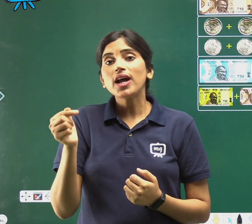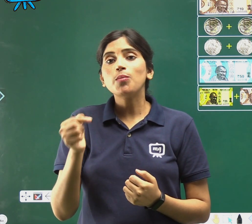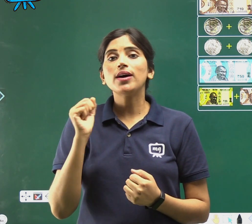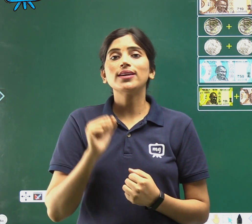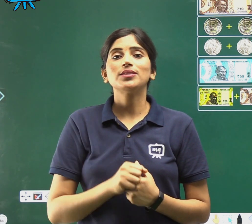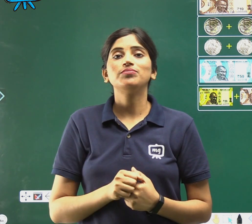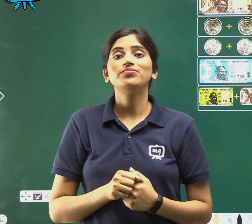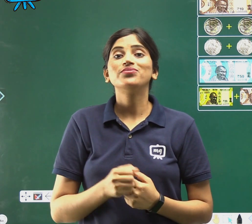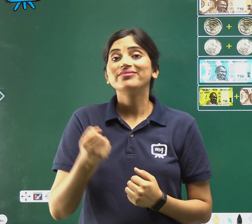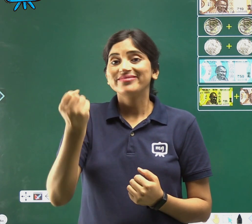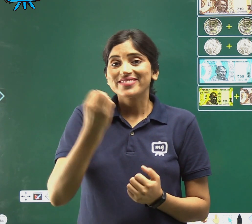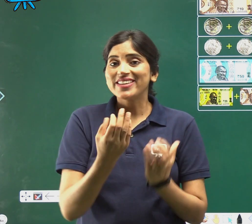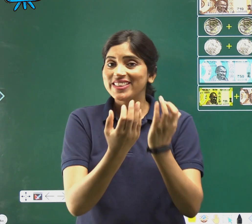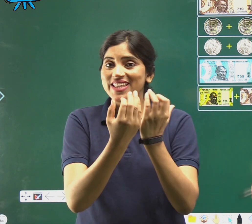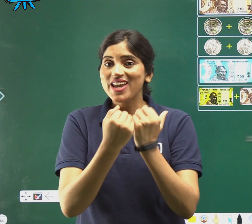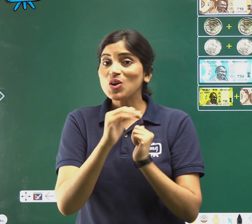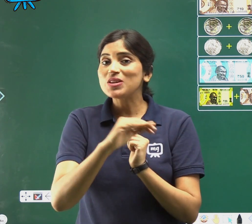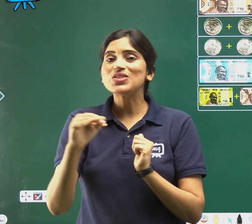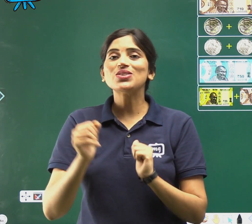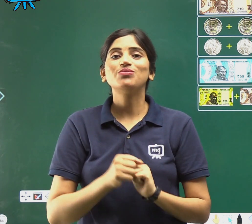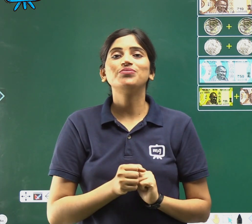बराबर कितने आएंगे बच्चों?